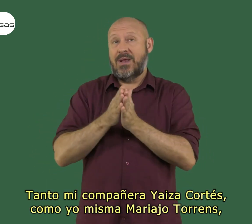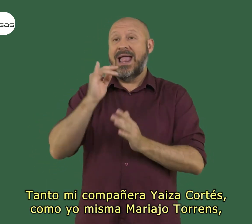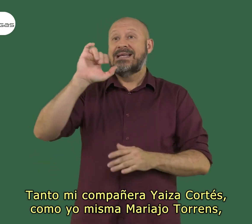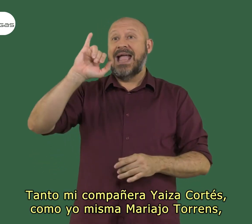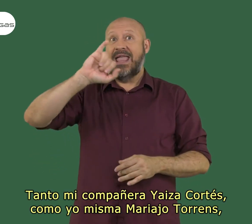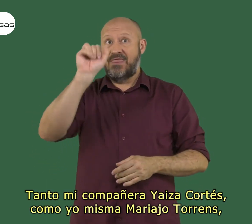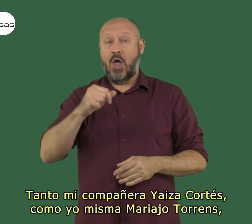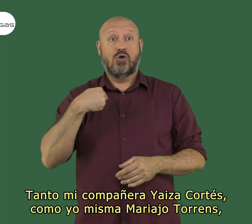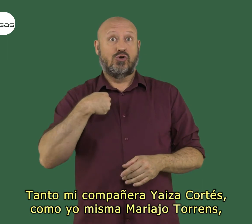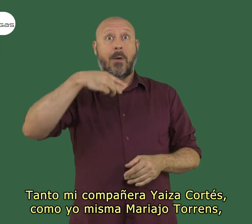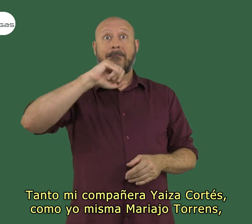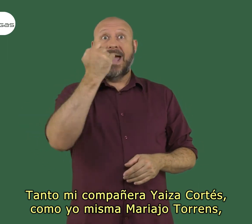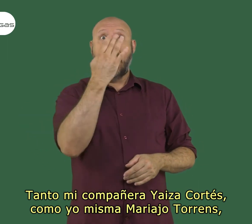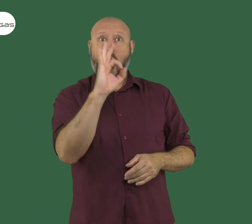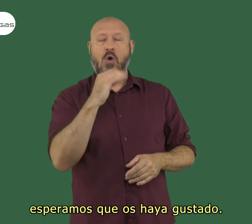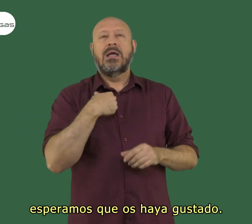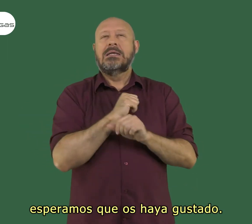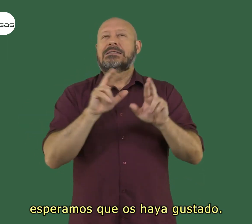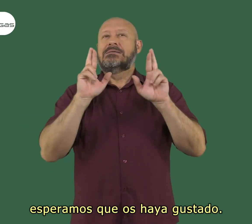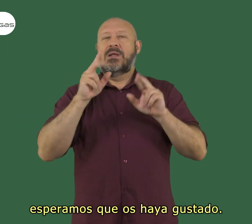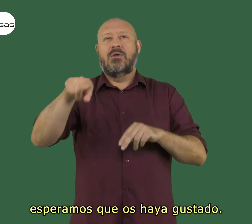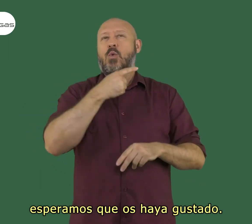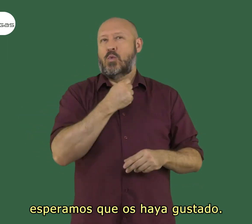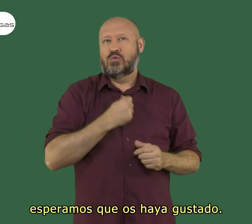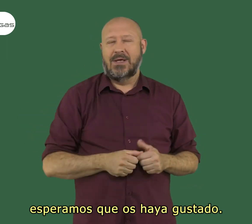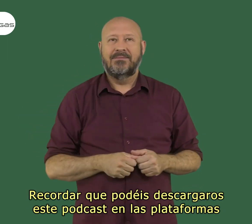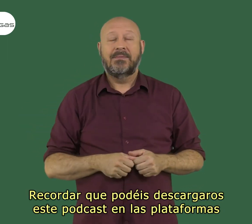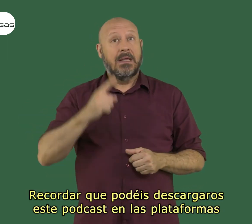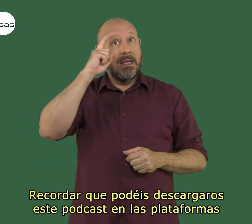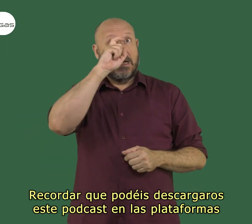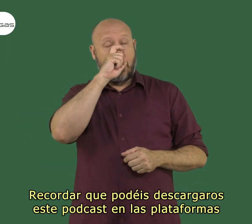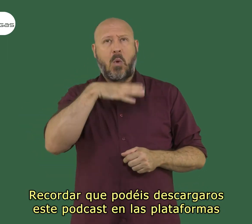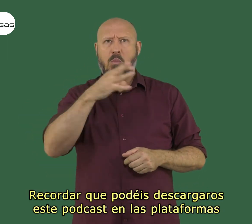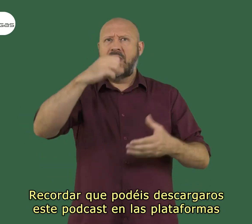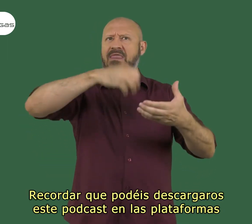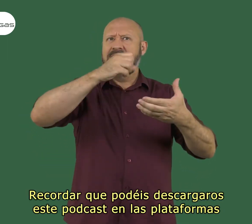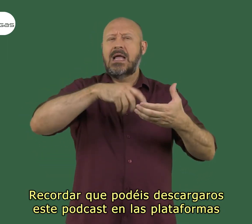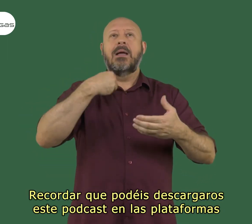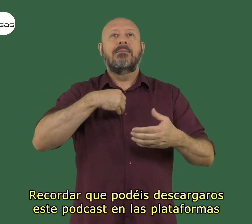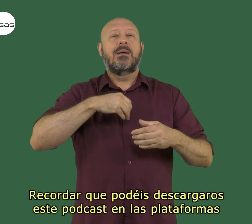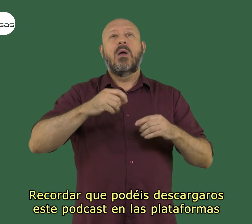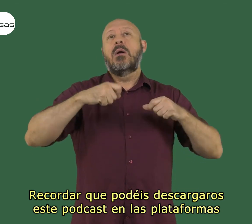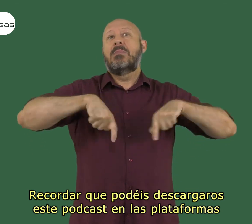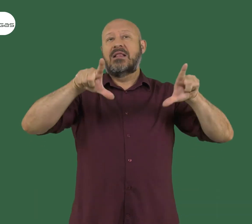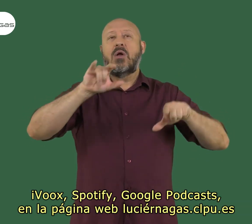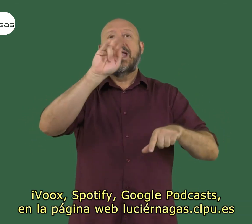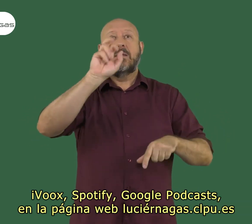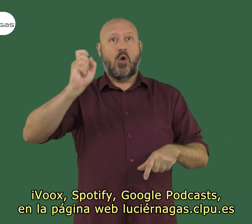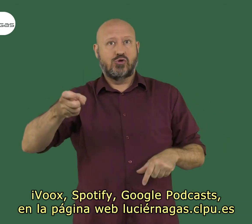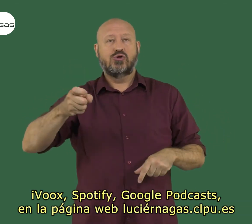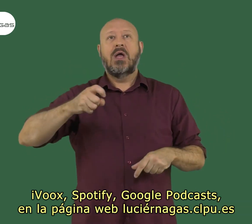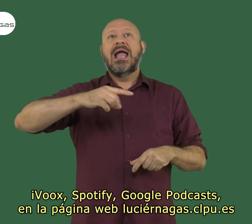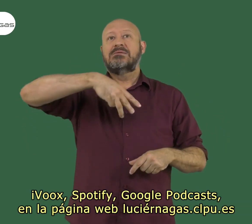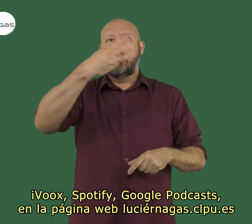compañera Yaiza Cortés como yo misma, María Jo Torrens, esperamos que os haya gustado. Recordad que podéis descargaros este podcast en las plataformas